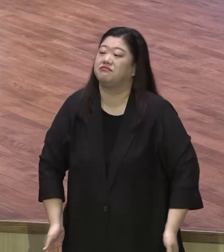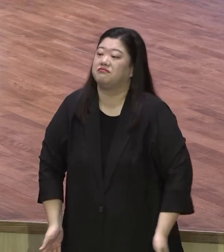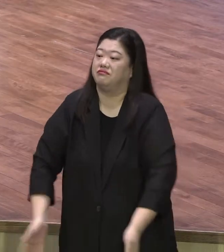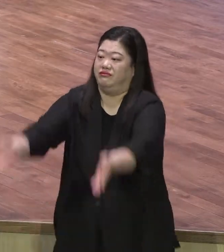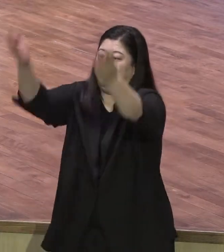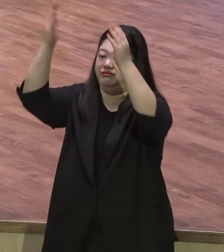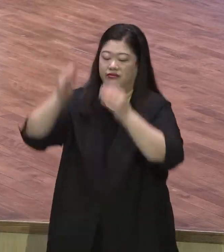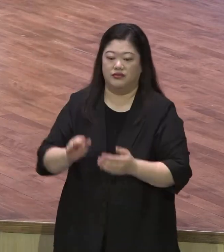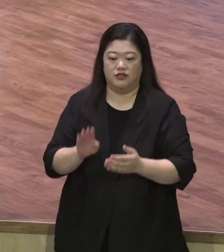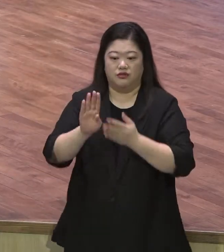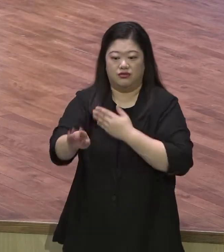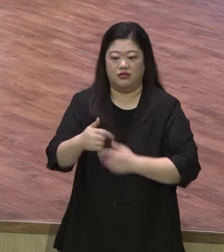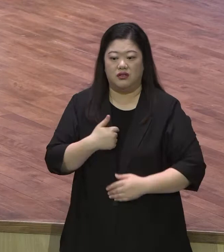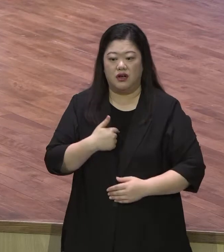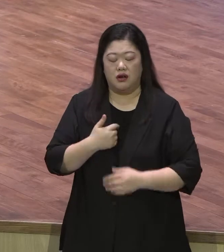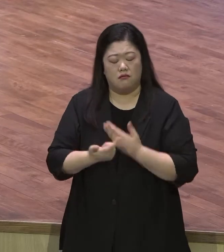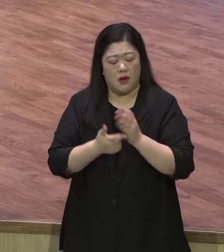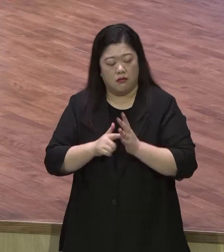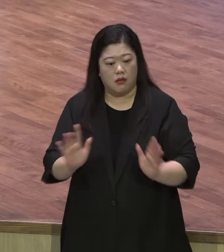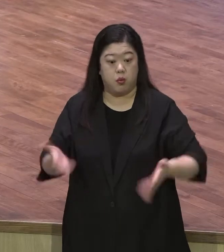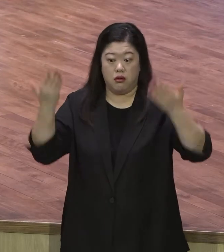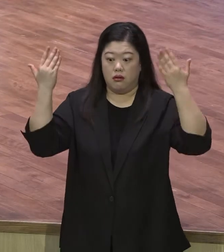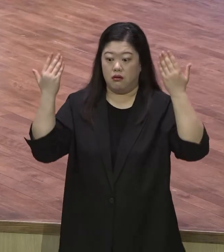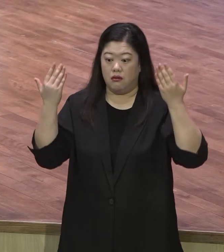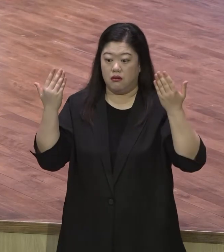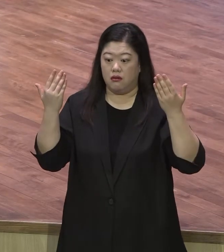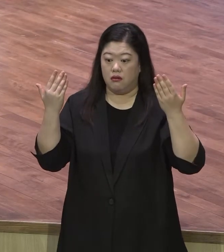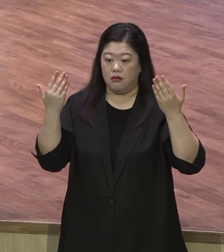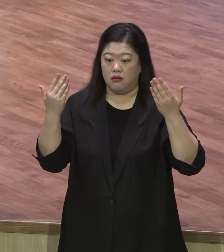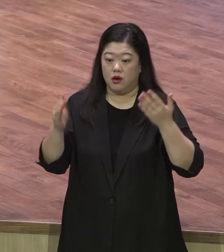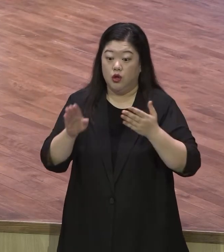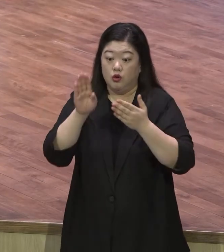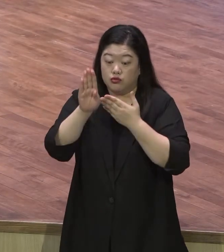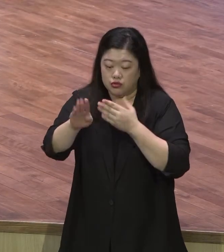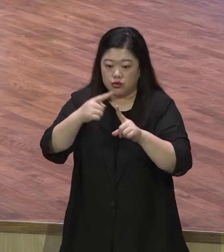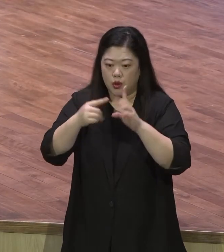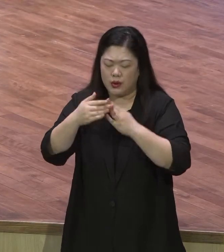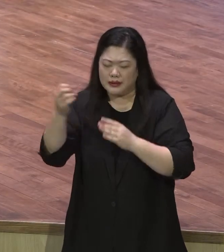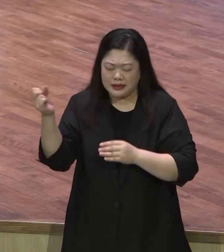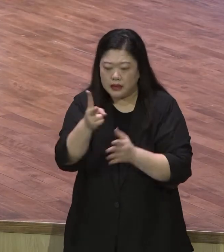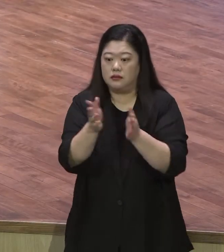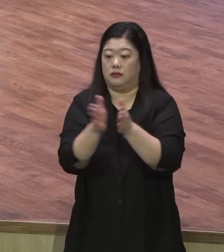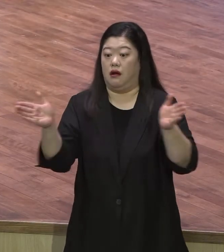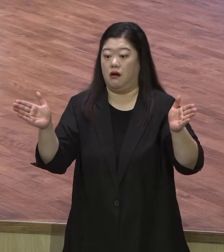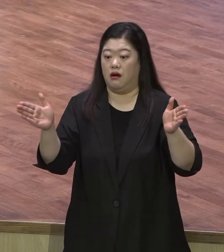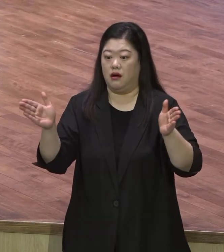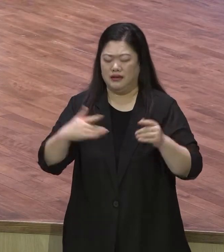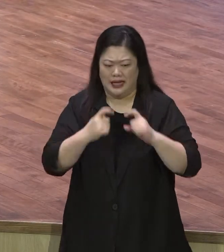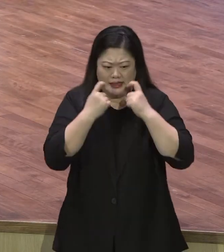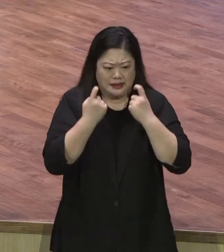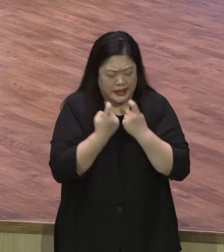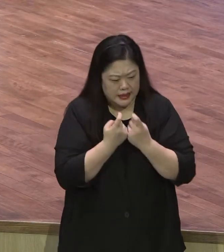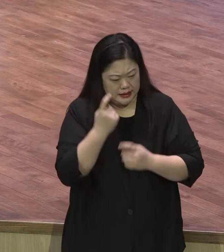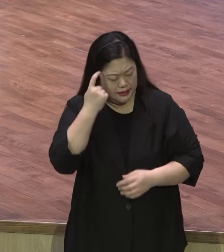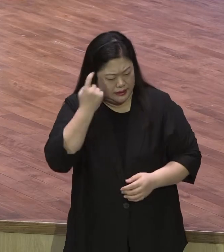마음속에 오히려 이것이 발판이 될 것이다. 오히려 이것이 새로운 기회문이 될 것이다.